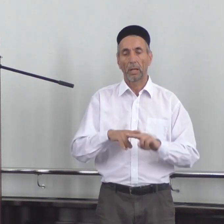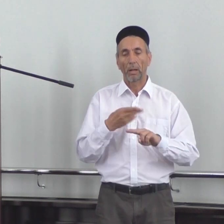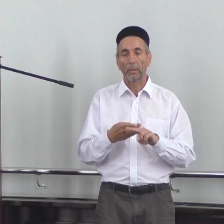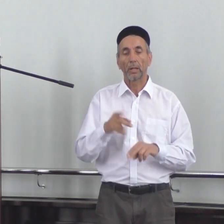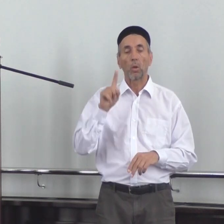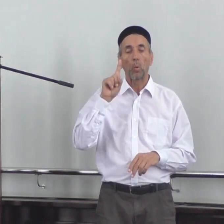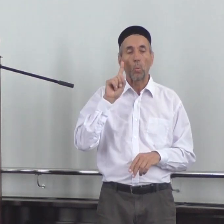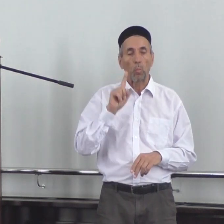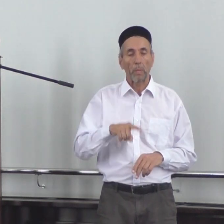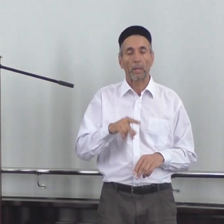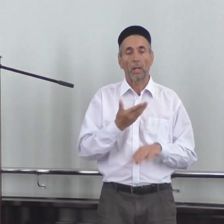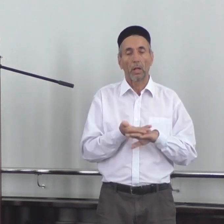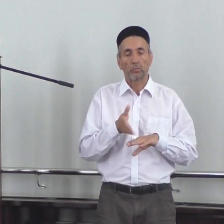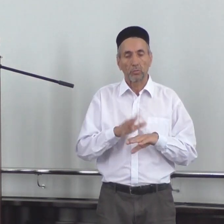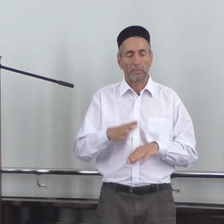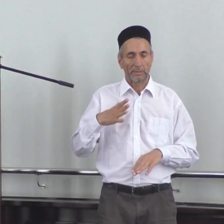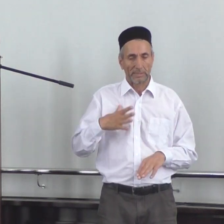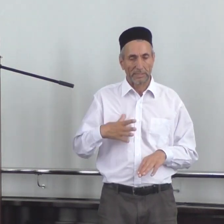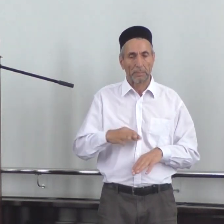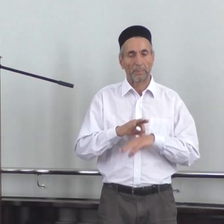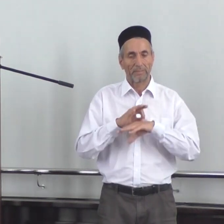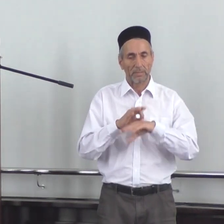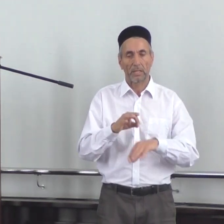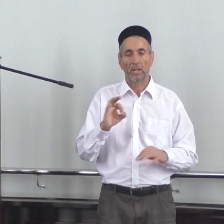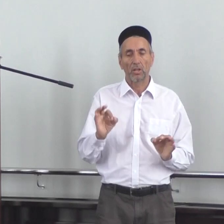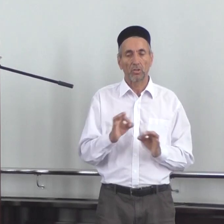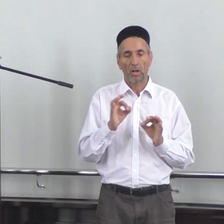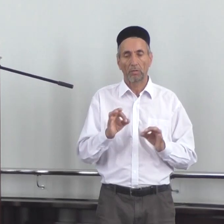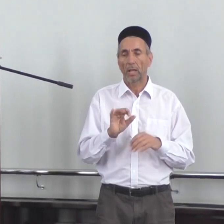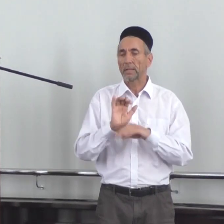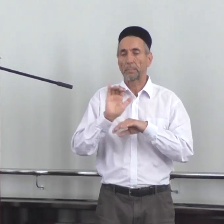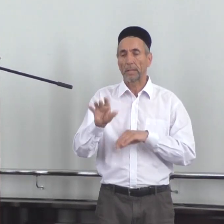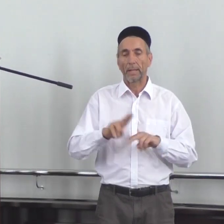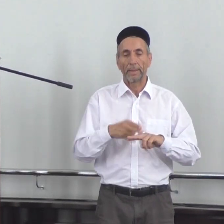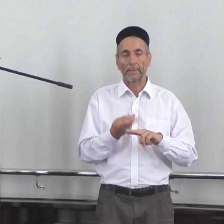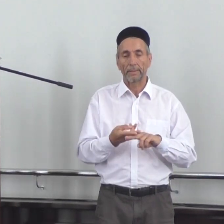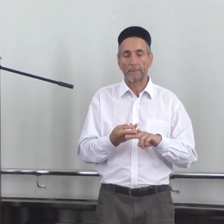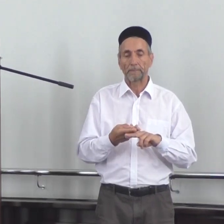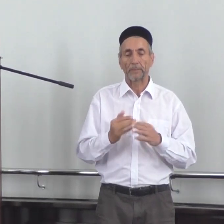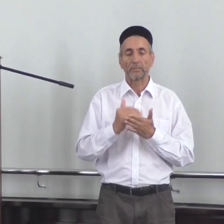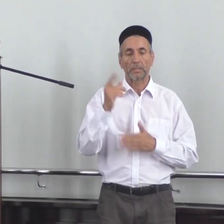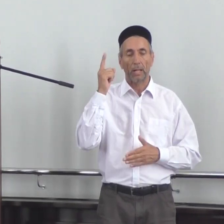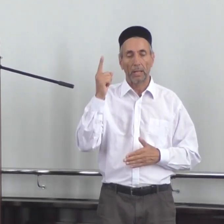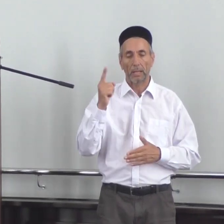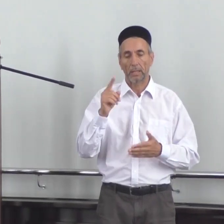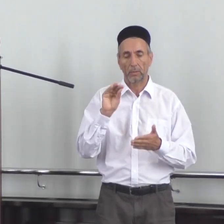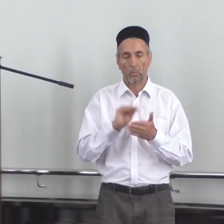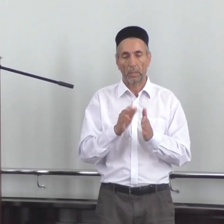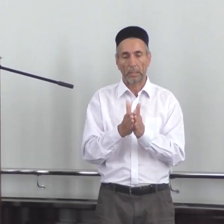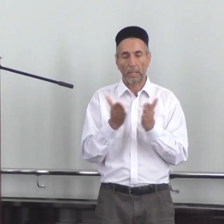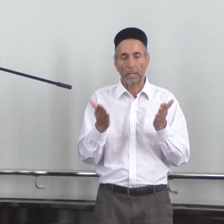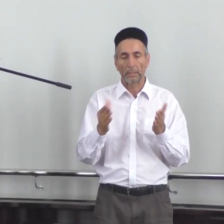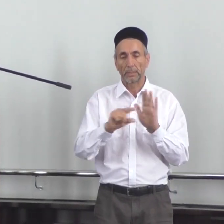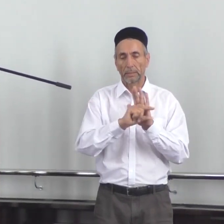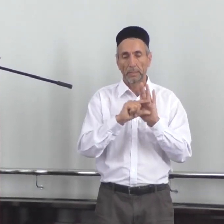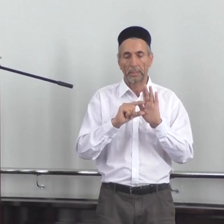Күтәрә алмаслык авырлыкны Аллаһ тәгалә беркемгә дә беркайчан да җибәрми. Чөнки Аллаһ Раббыбыз Коръәни Кәримдә